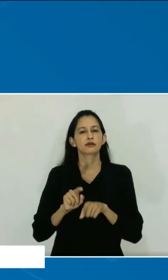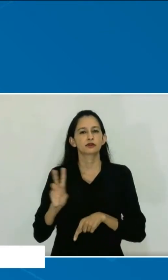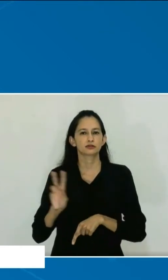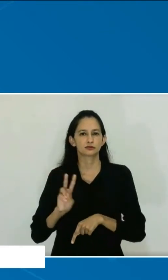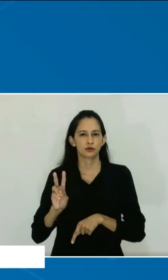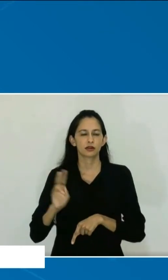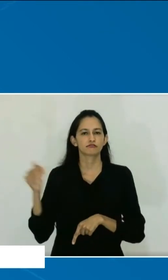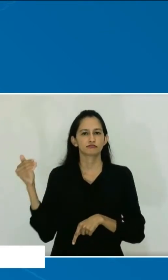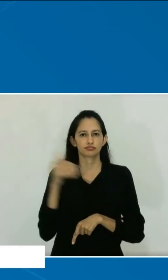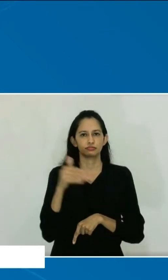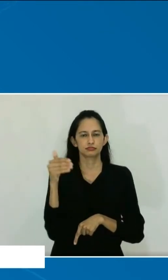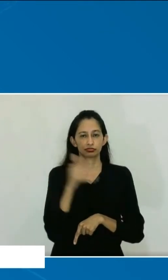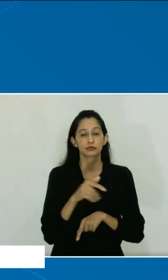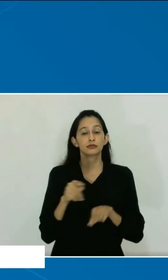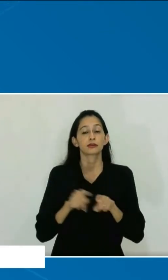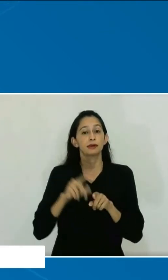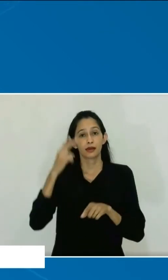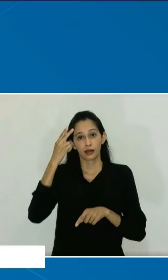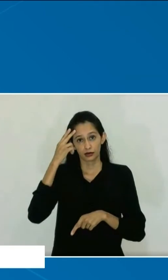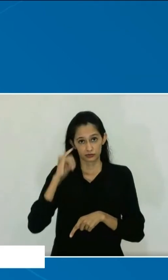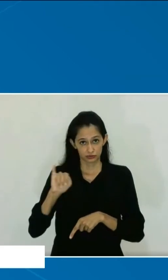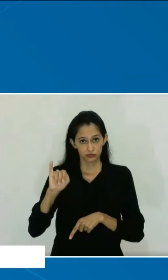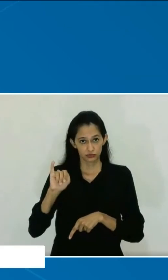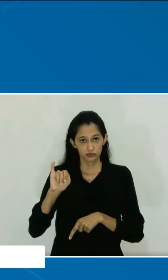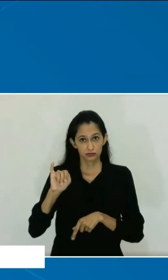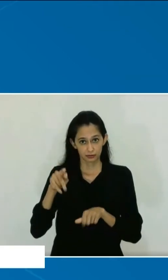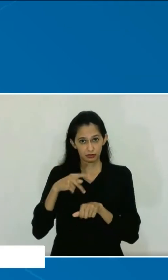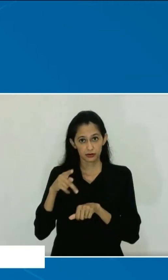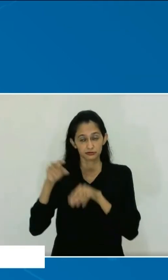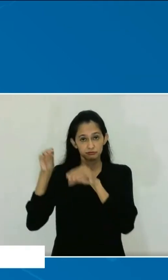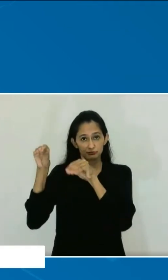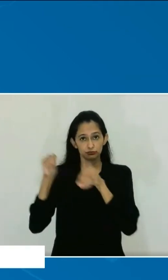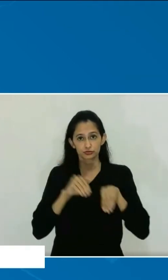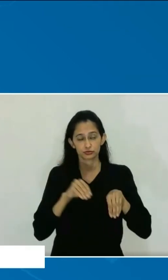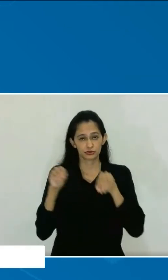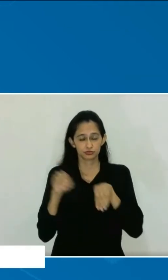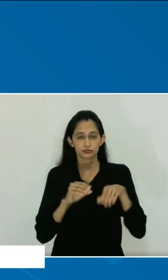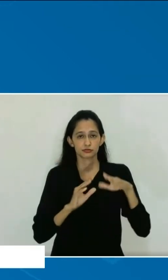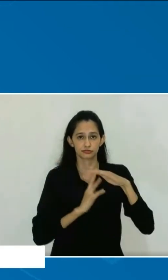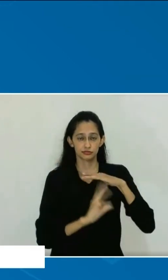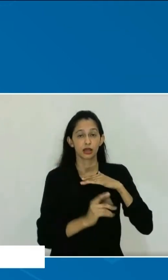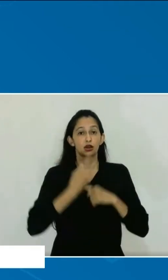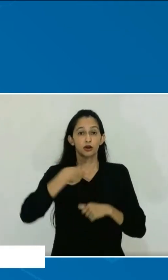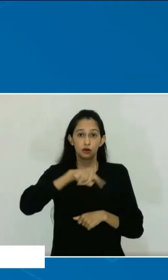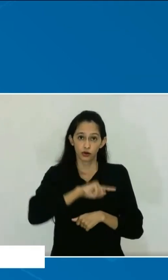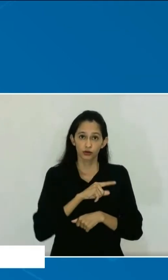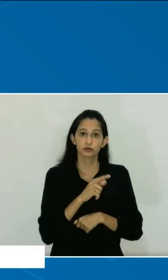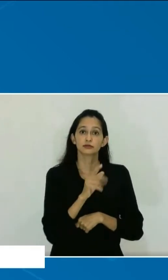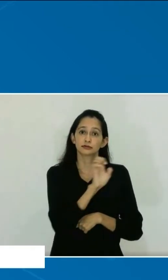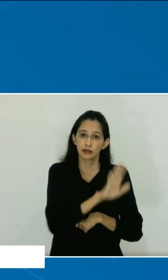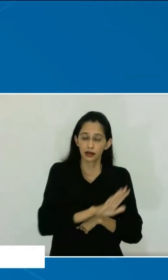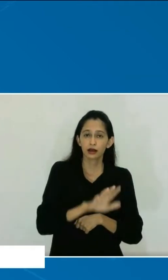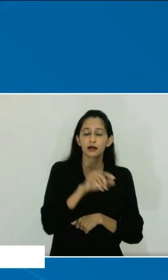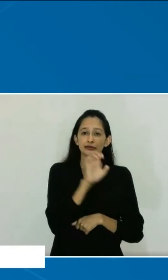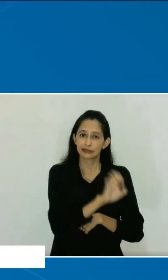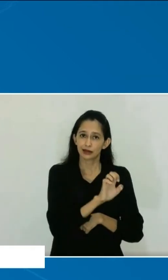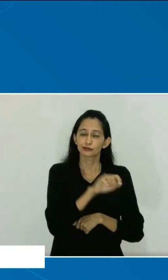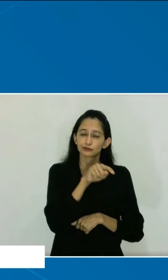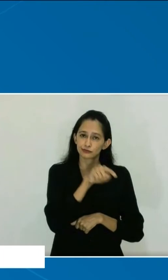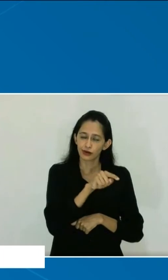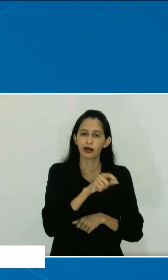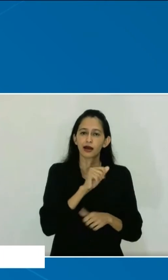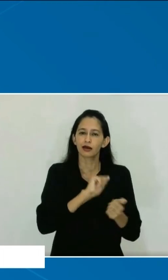tempos, haitianos. Então, nós tivemos também que nos adaptar para que pudéssemos explicar para toda